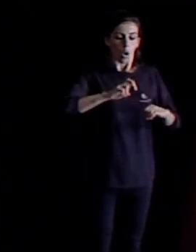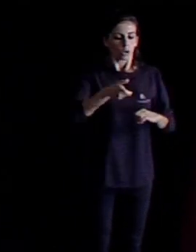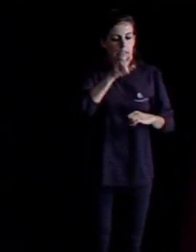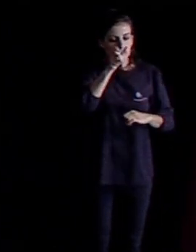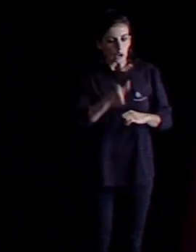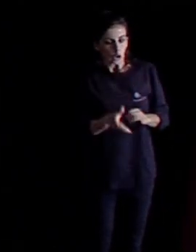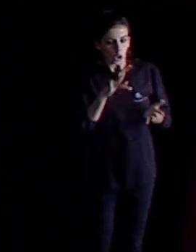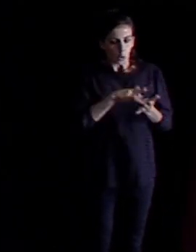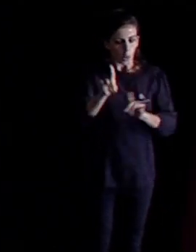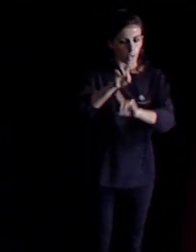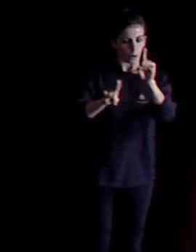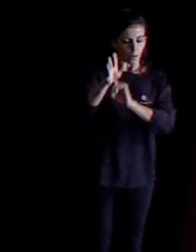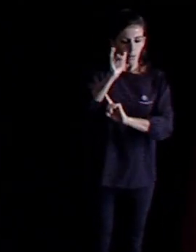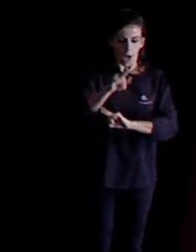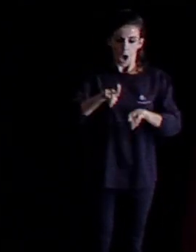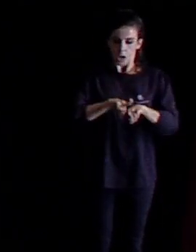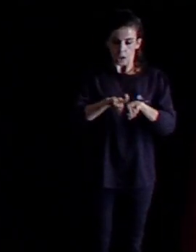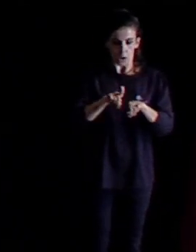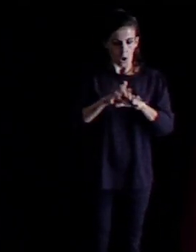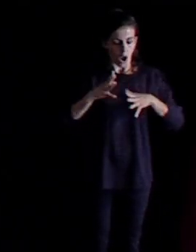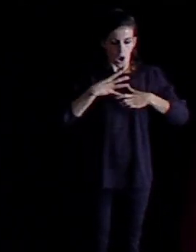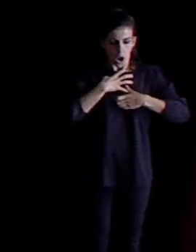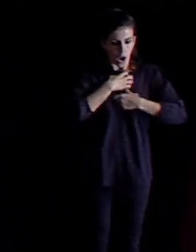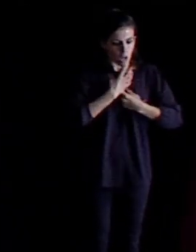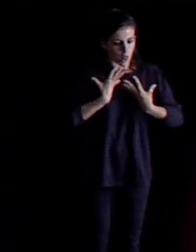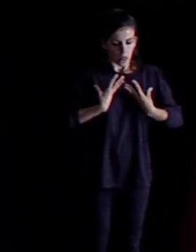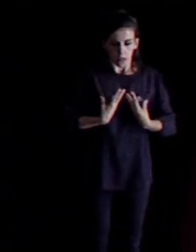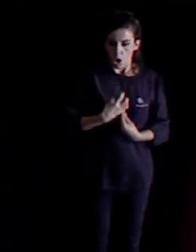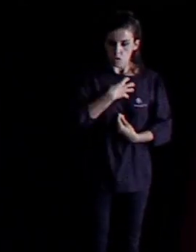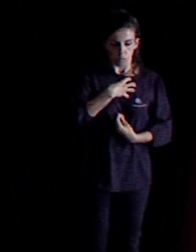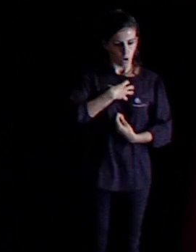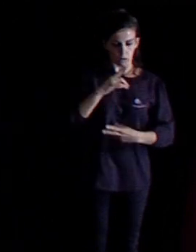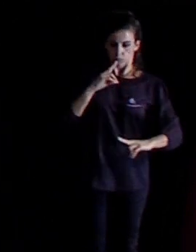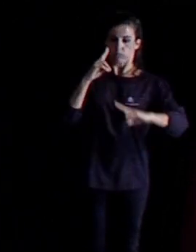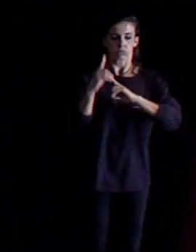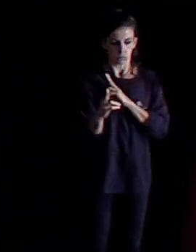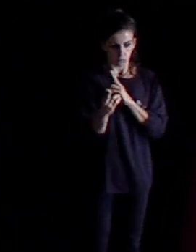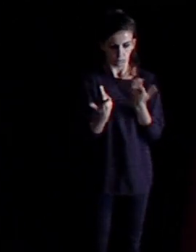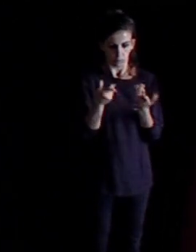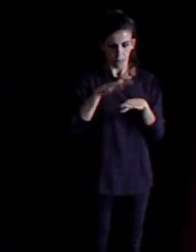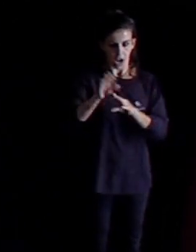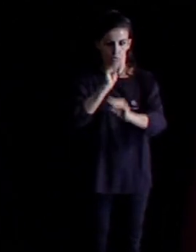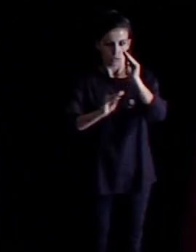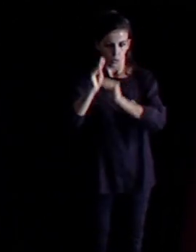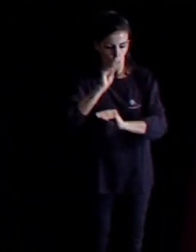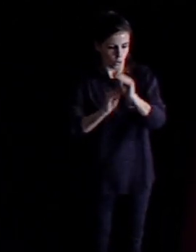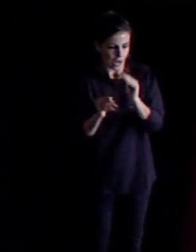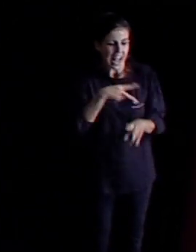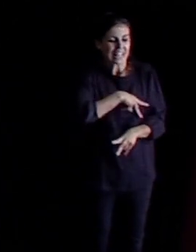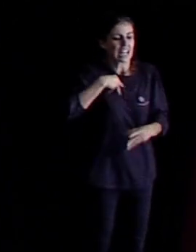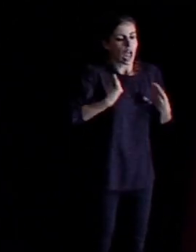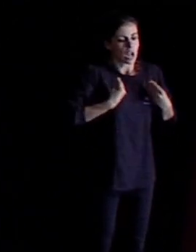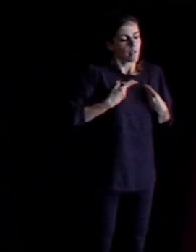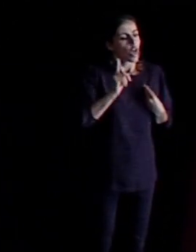se ahogan en un vaso de agua, por decirlo de alguna manera, y no son capaces de reaccionar. Y no con respecto a esto, sino en todo en la vida, ¿no? Eso yo